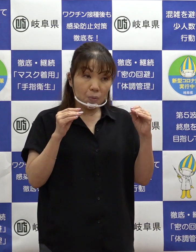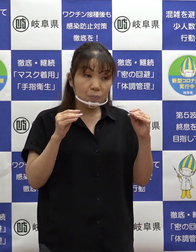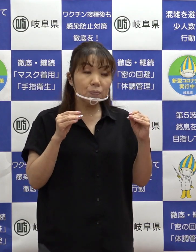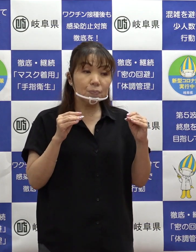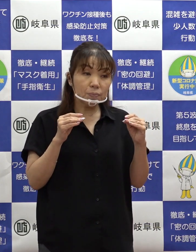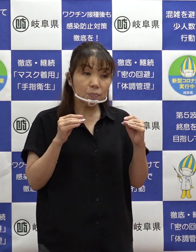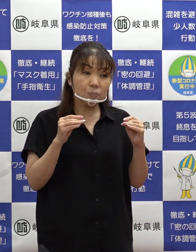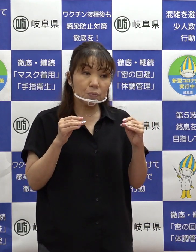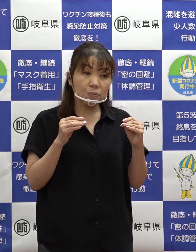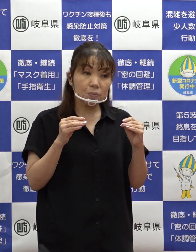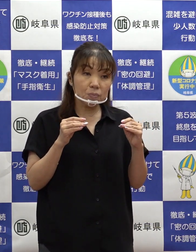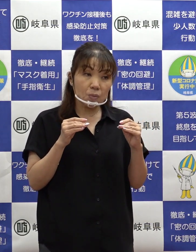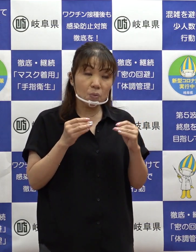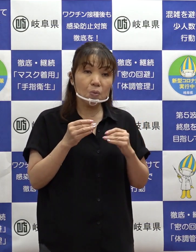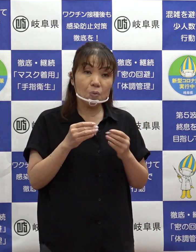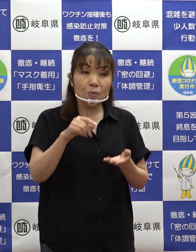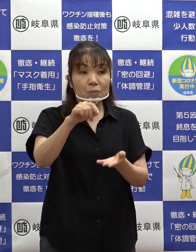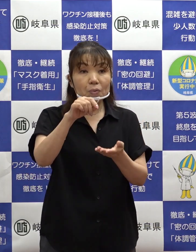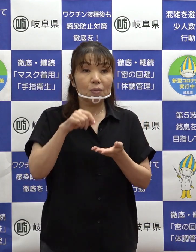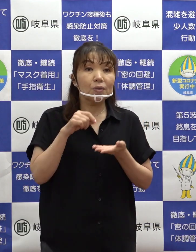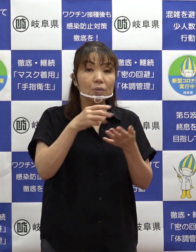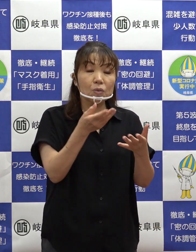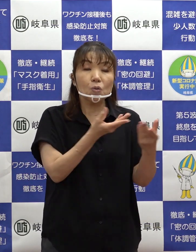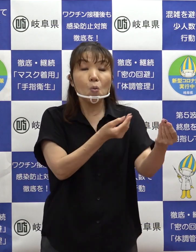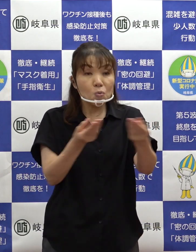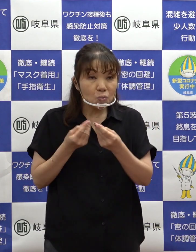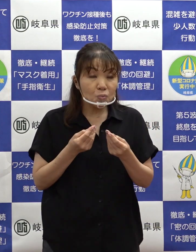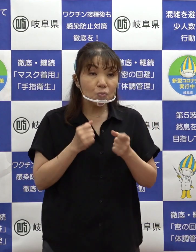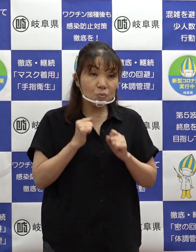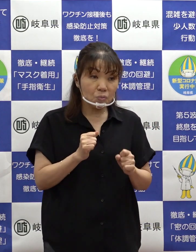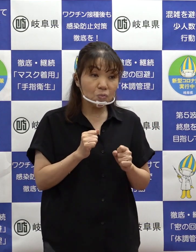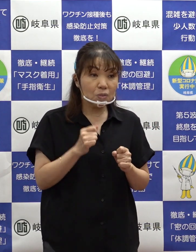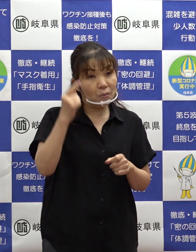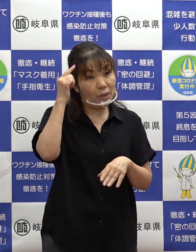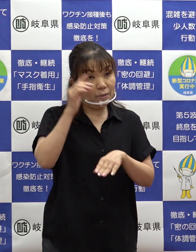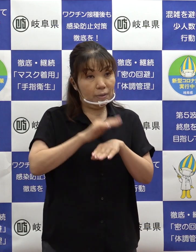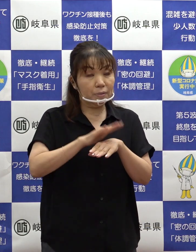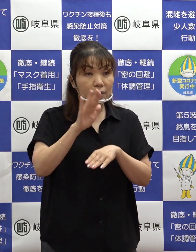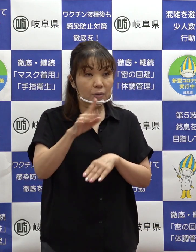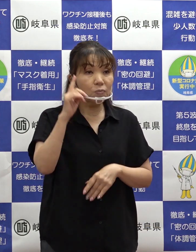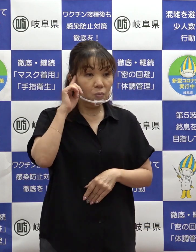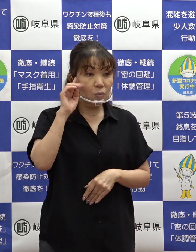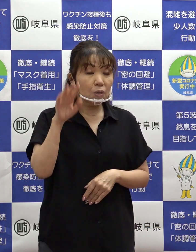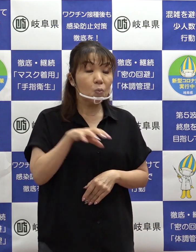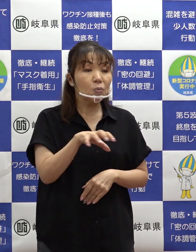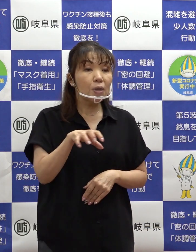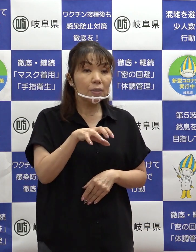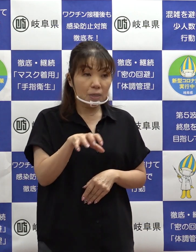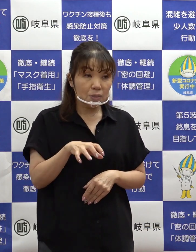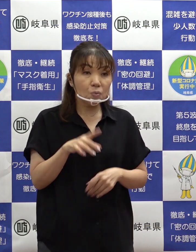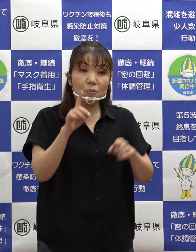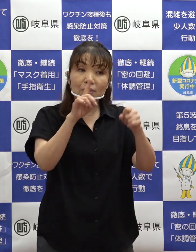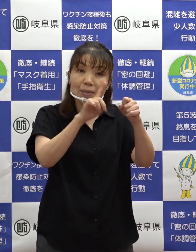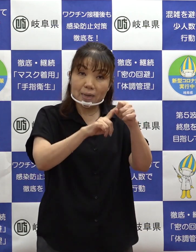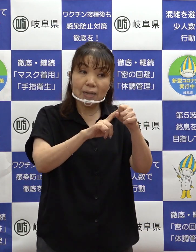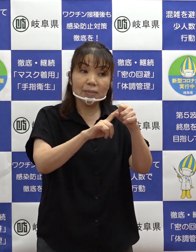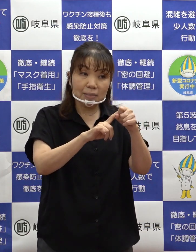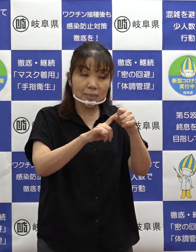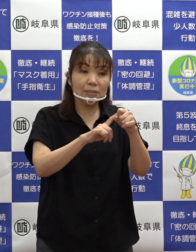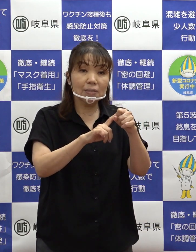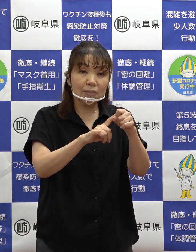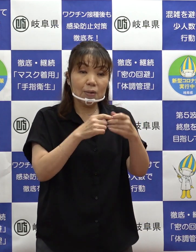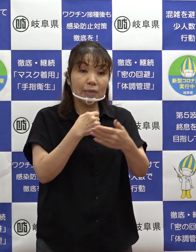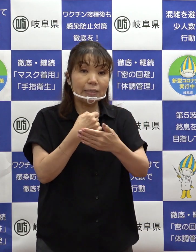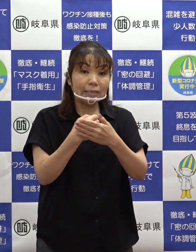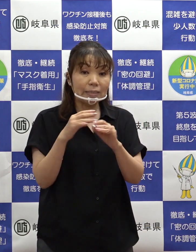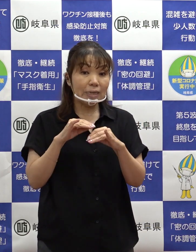者の情報を提供しようと、共有しようというのがあると思うんですが、これっていうのはその狙いというんでしょうか、支